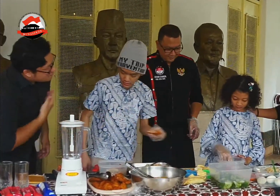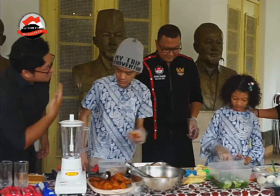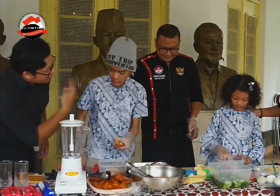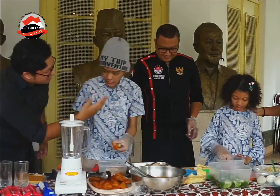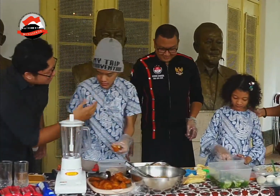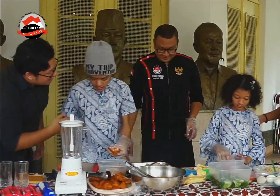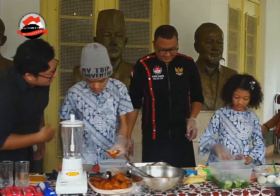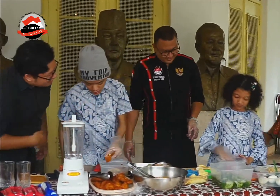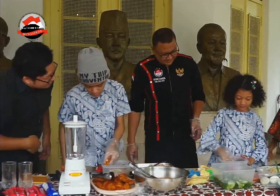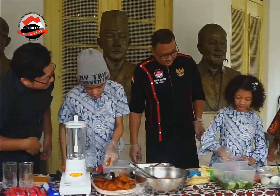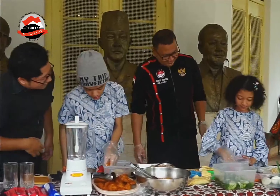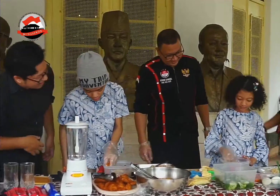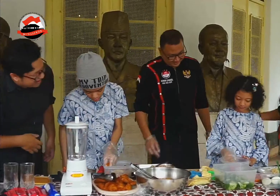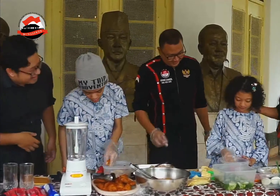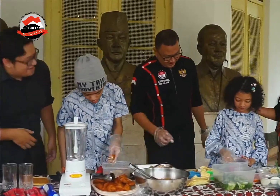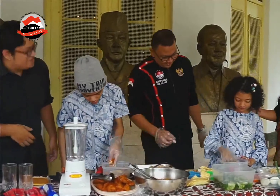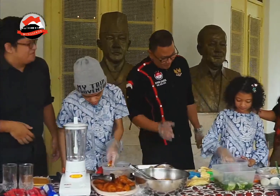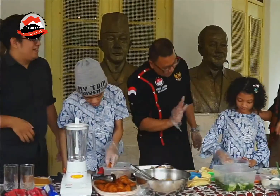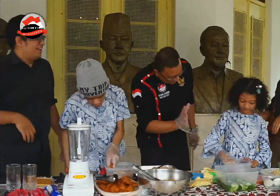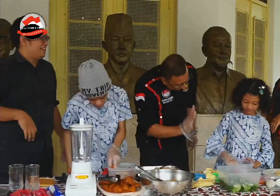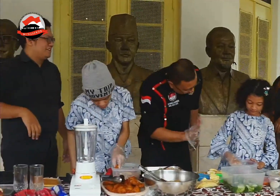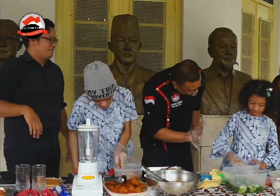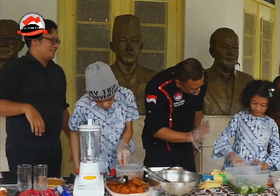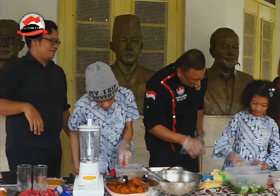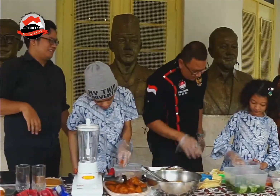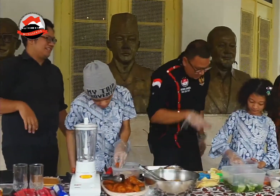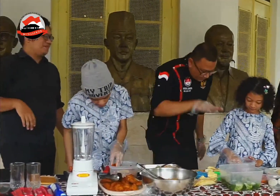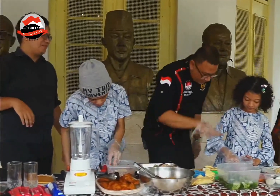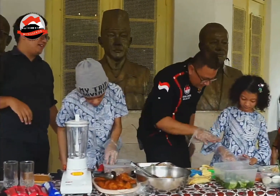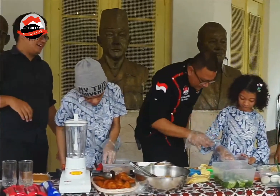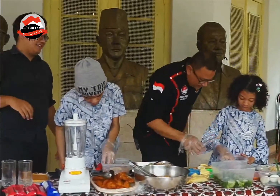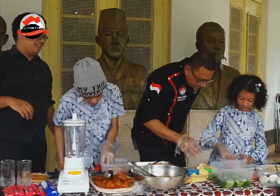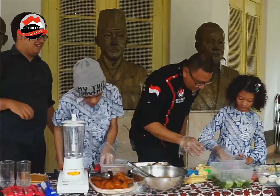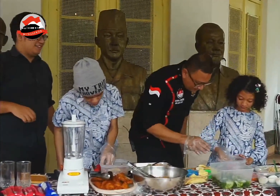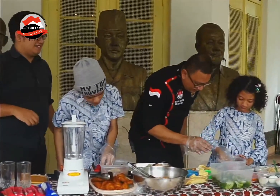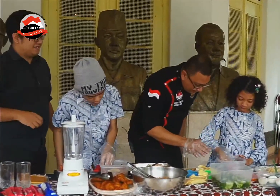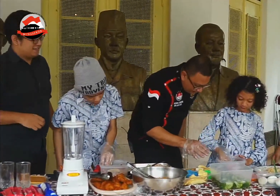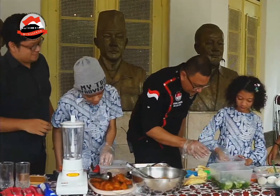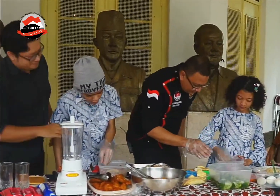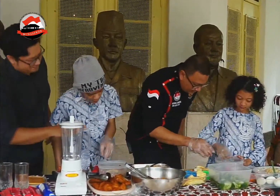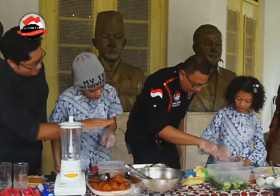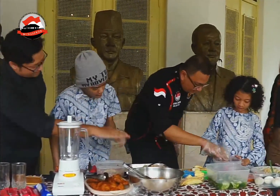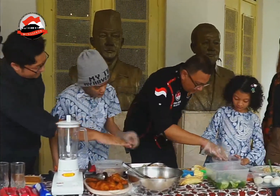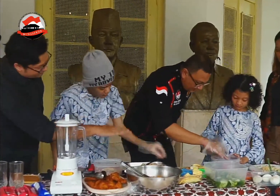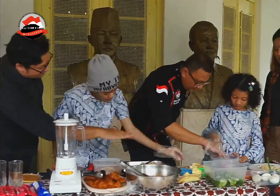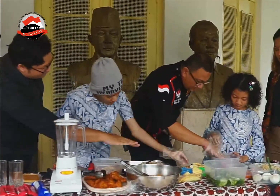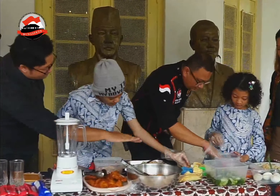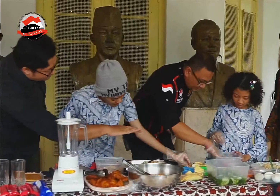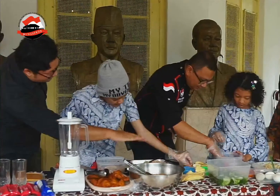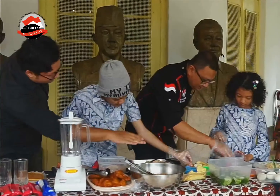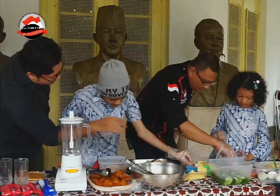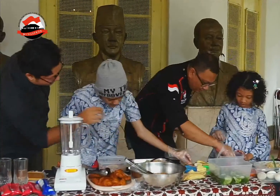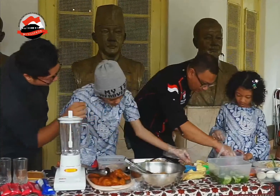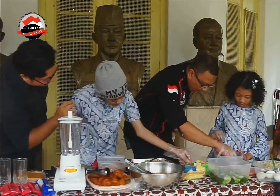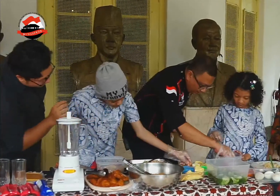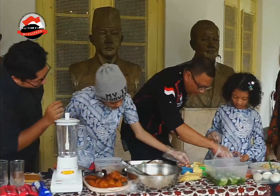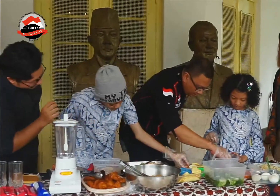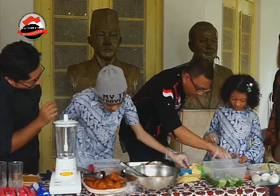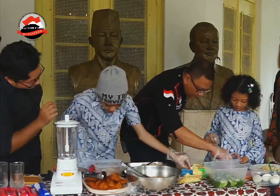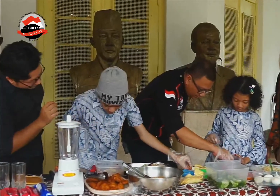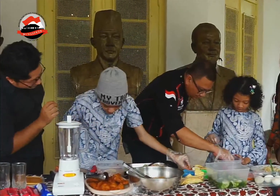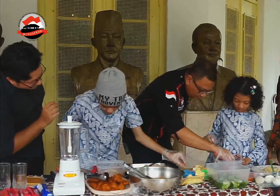Nada? Oh, belum ada. Belum ada juga. Ya? Padat lagi ya, pelan-pelannya. Iya, pinter.